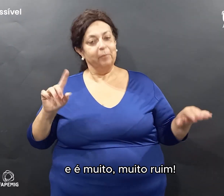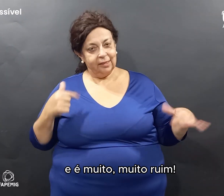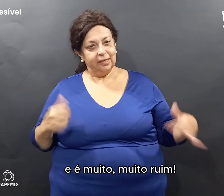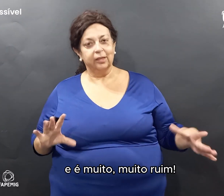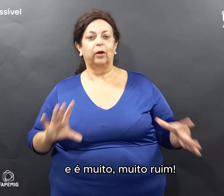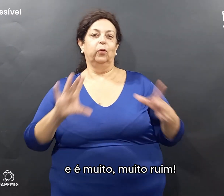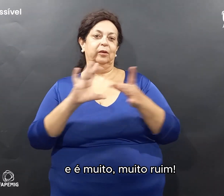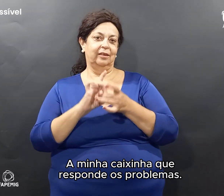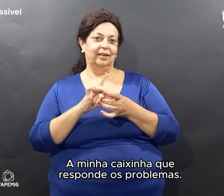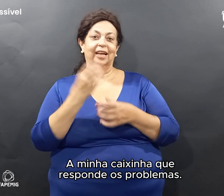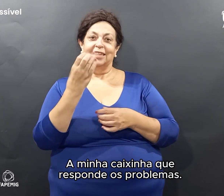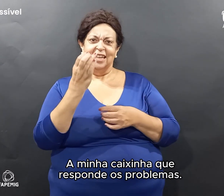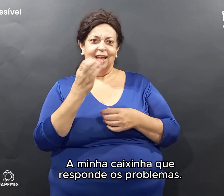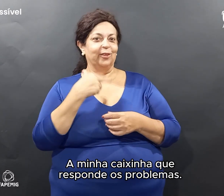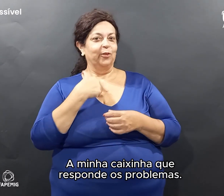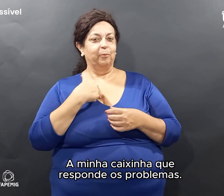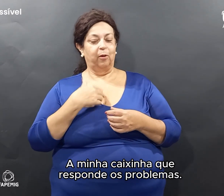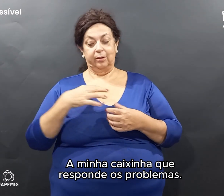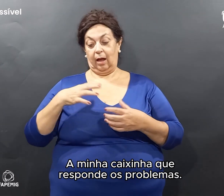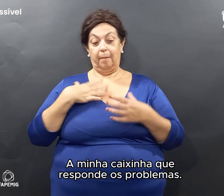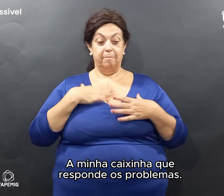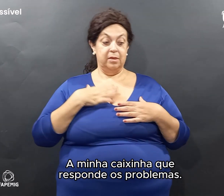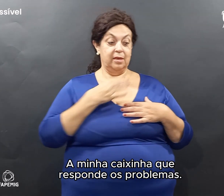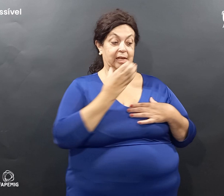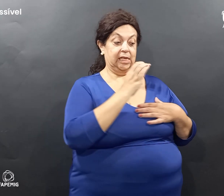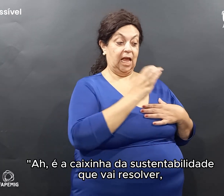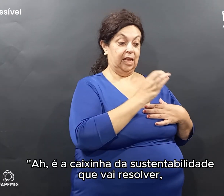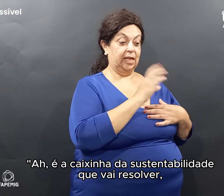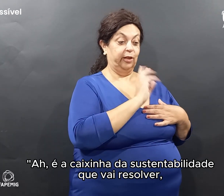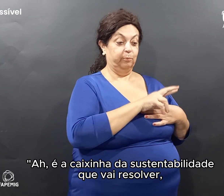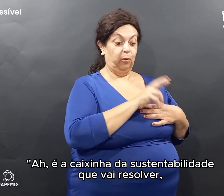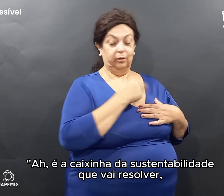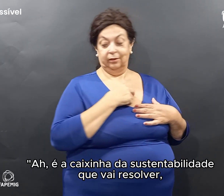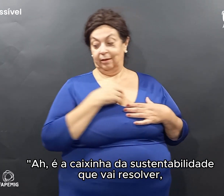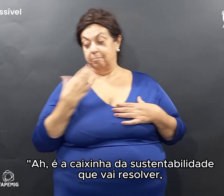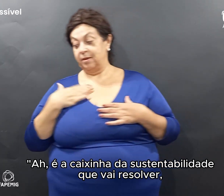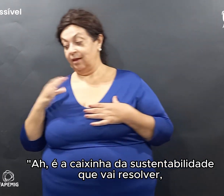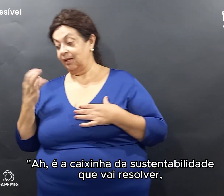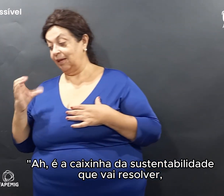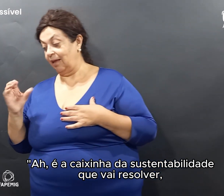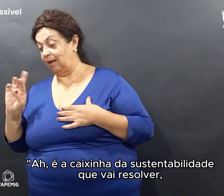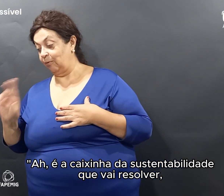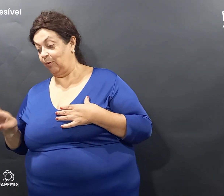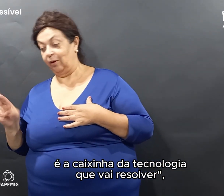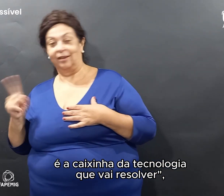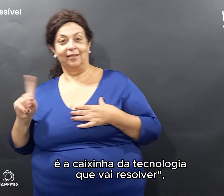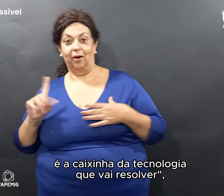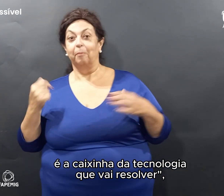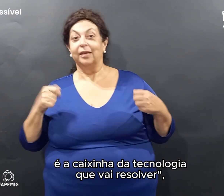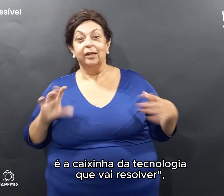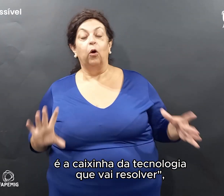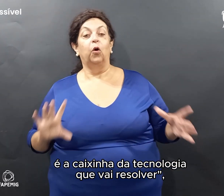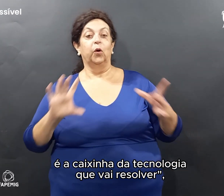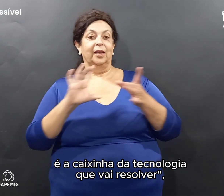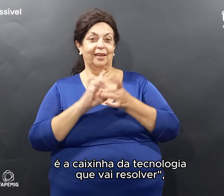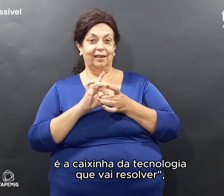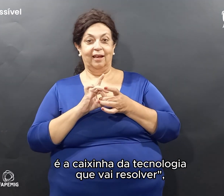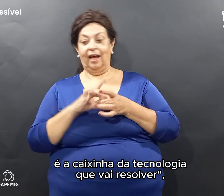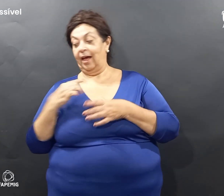muito ruim. A minha caixinha que responde os problemas. Ah, é a caixinha da sustentabilidade que vai resolver. É a caixinha da tecnologia que vai resolver.